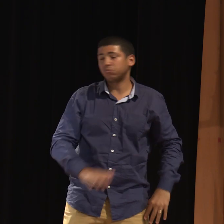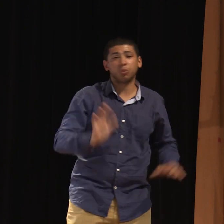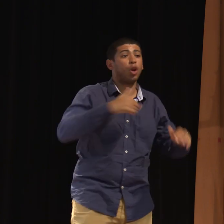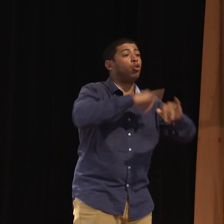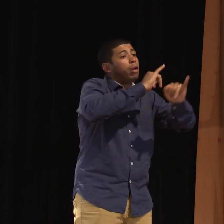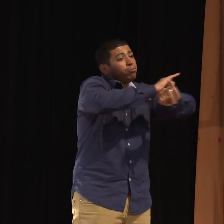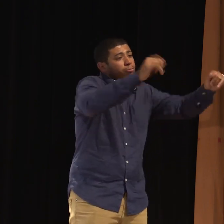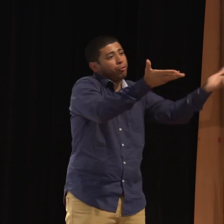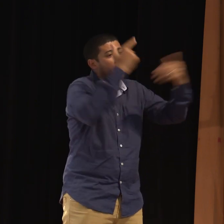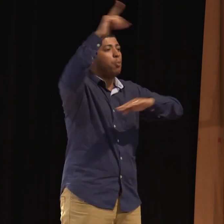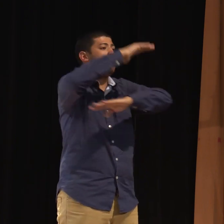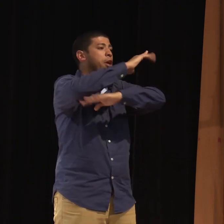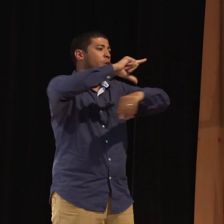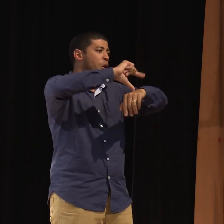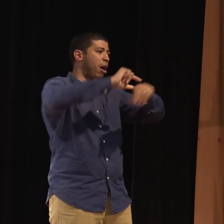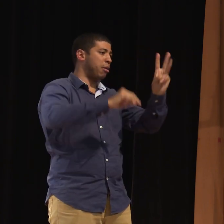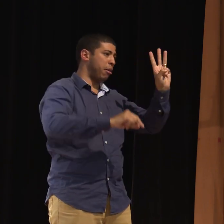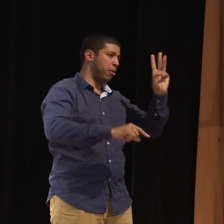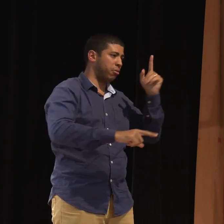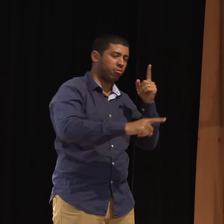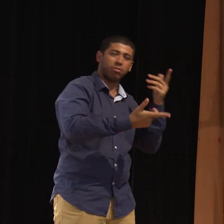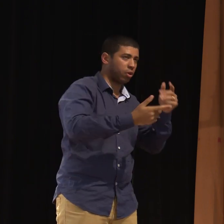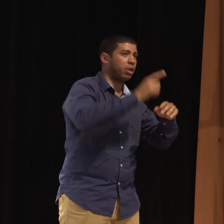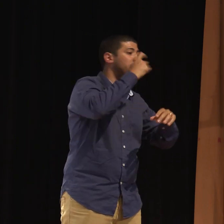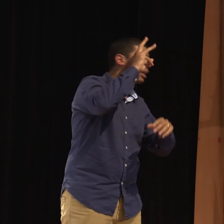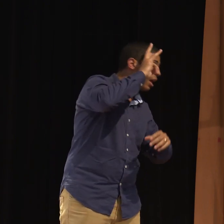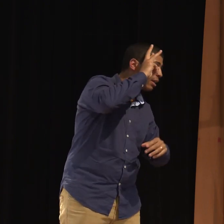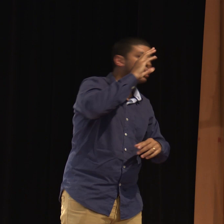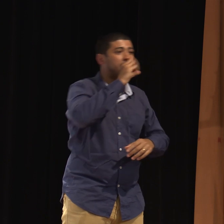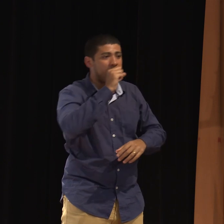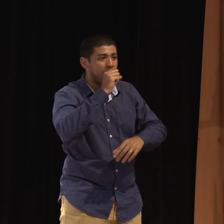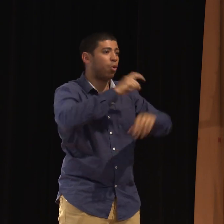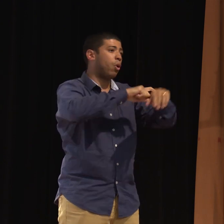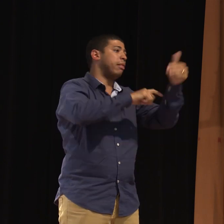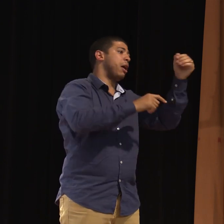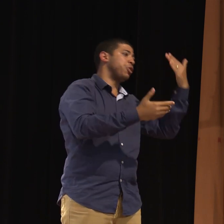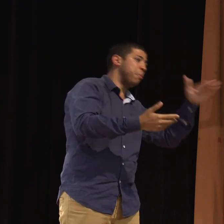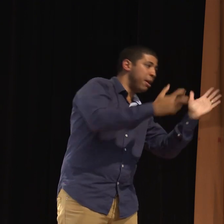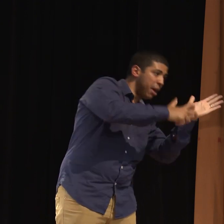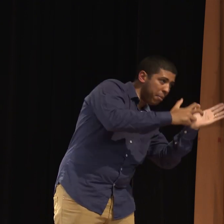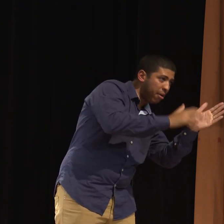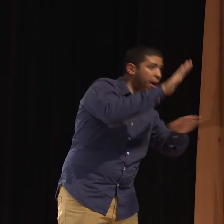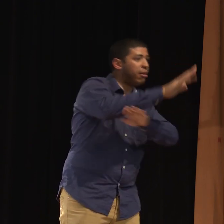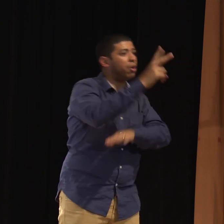aceitaram. Então, eu estou divulgando a todos para vocês irem de 3, terça a sábado, de 10h30 da